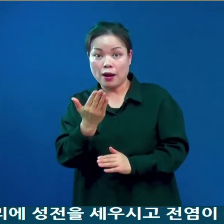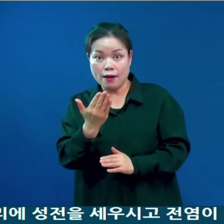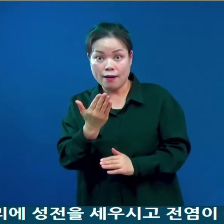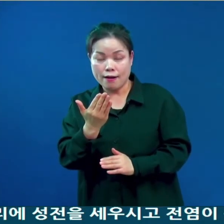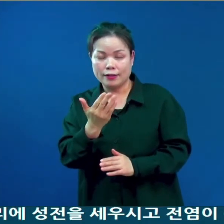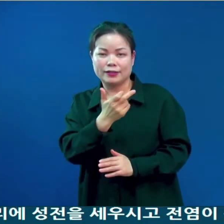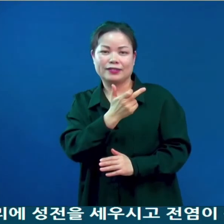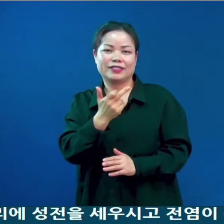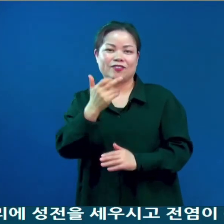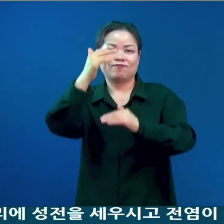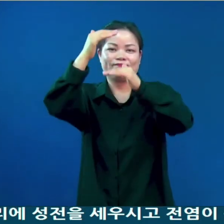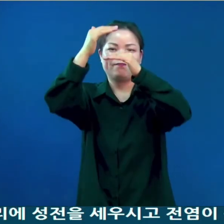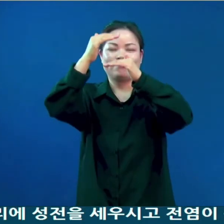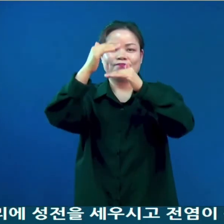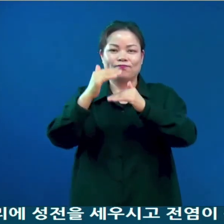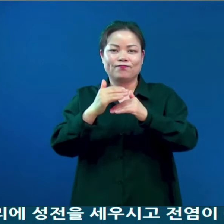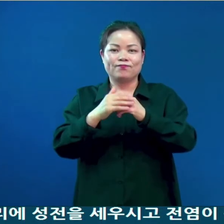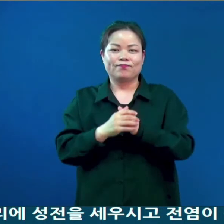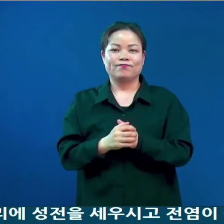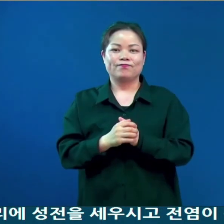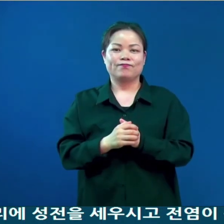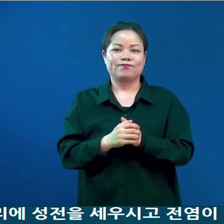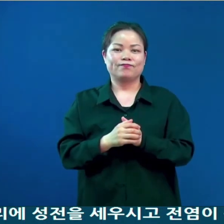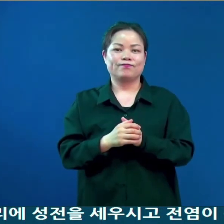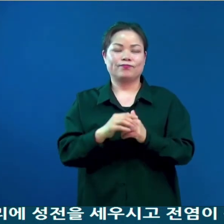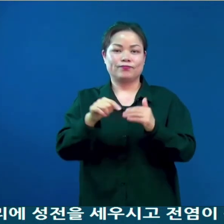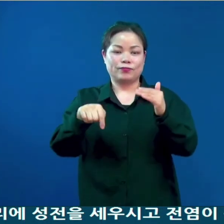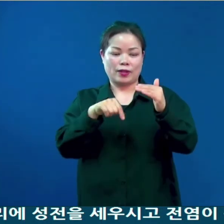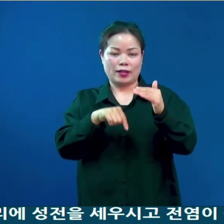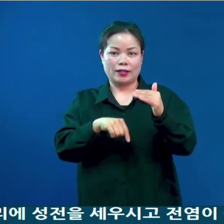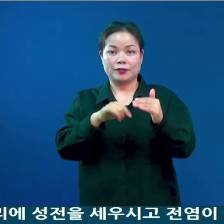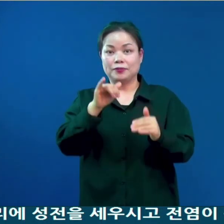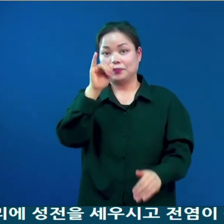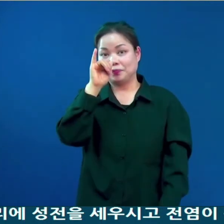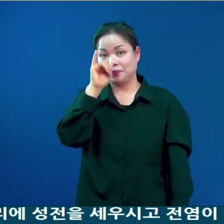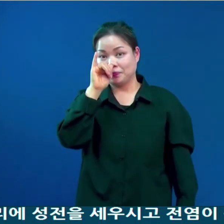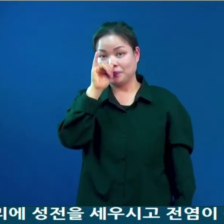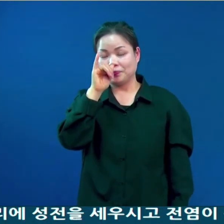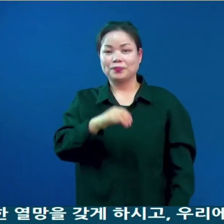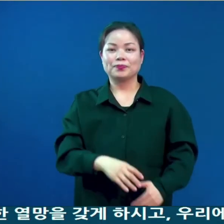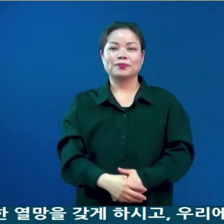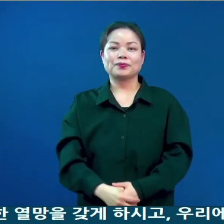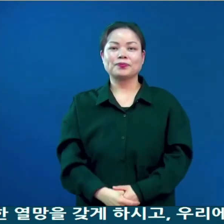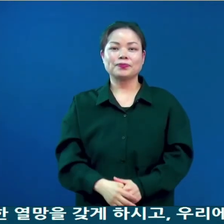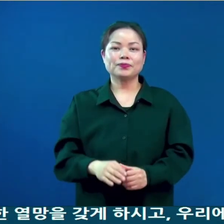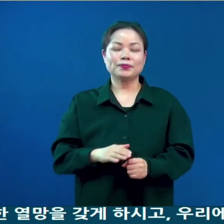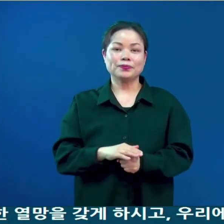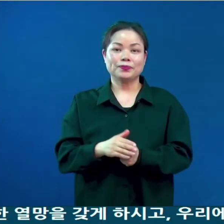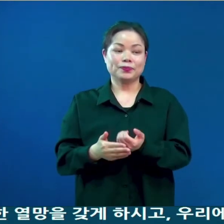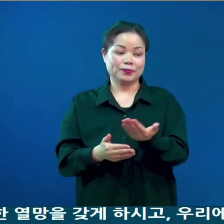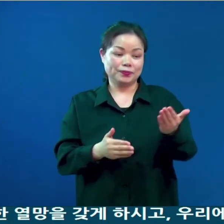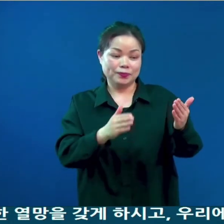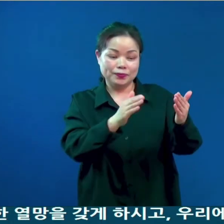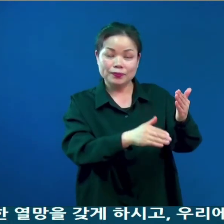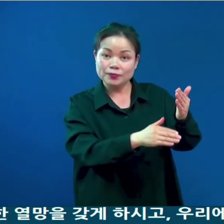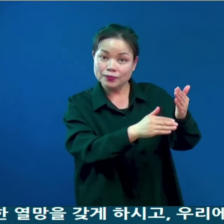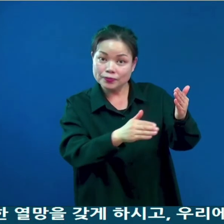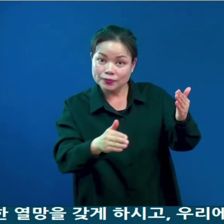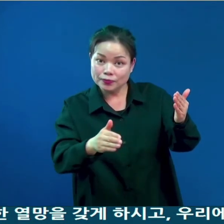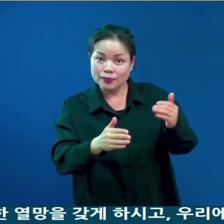그러한 큰 내용이 이 본문 속에 담겨 있다 할 수 있습니다. 사랑하는 성도